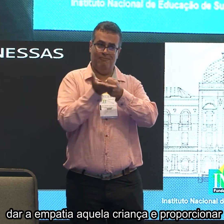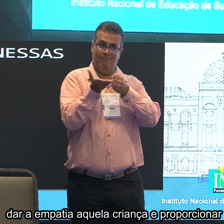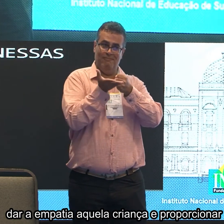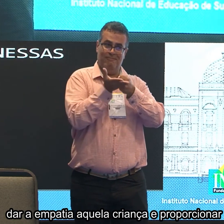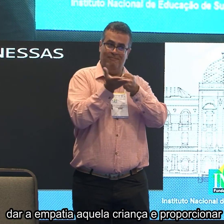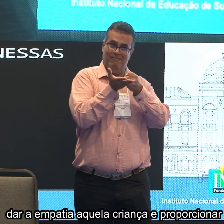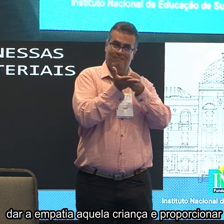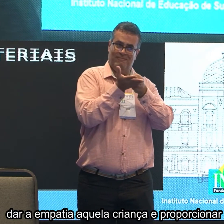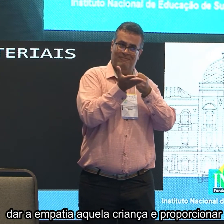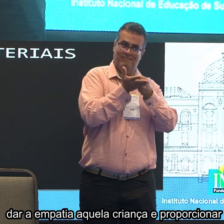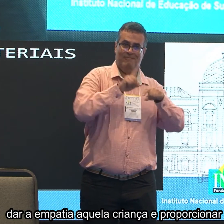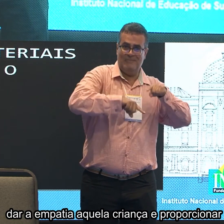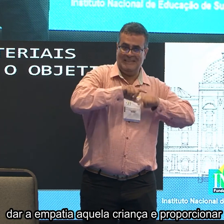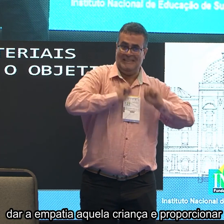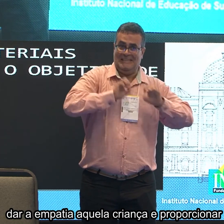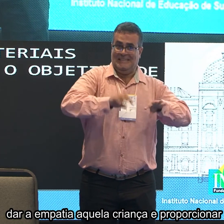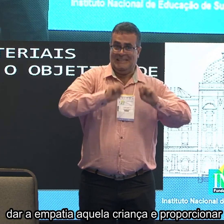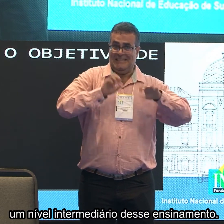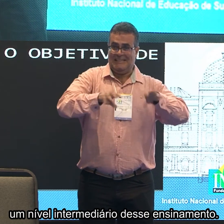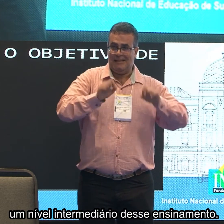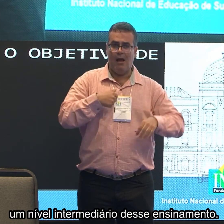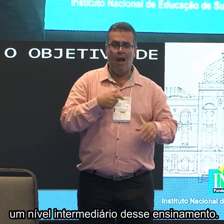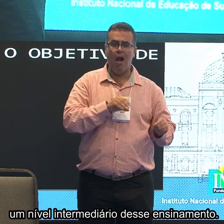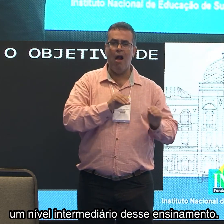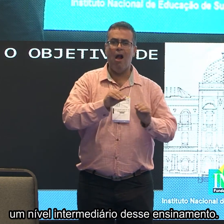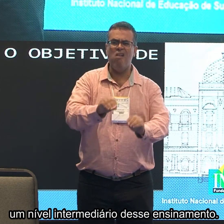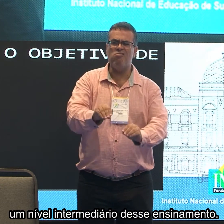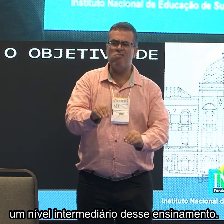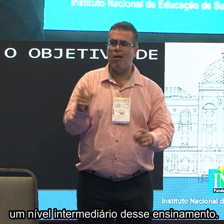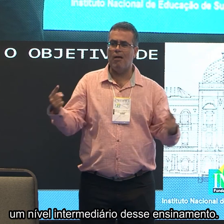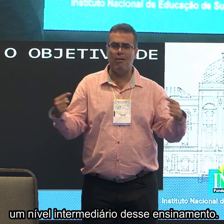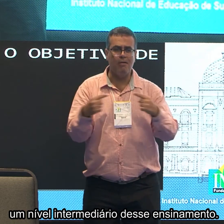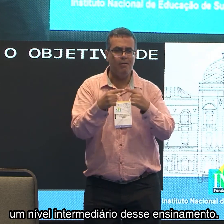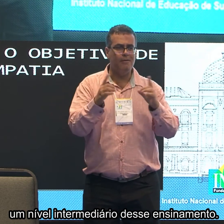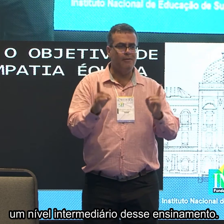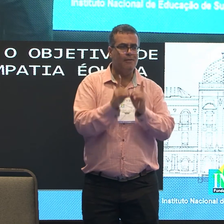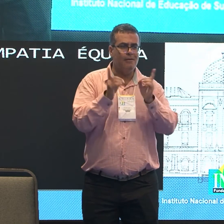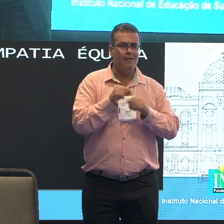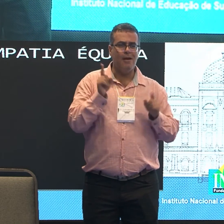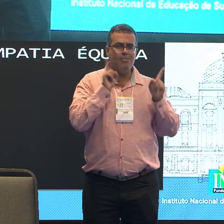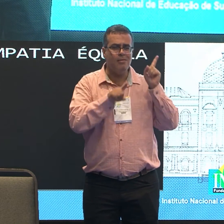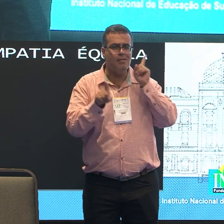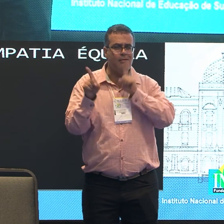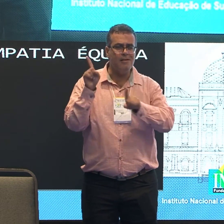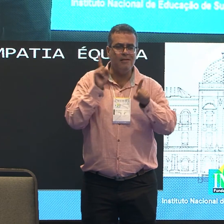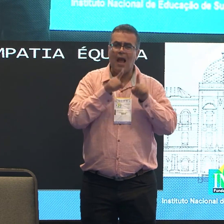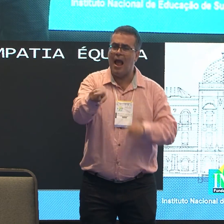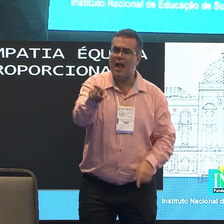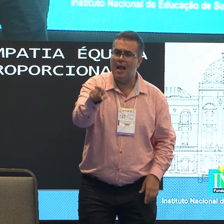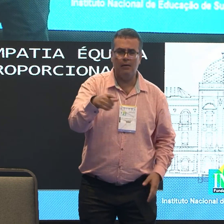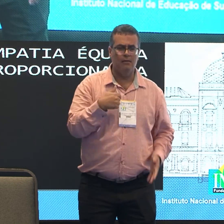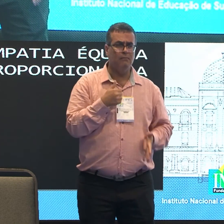empatia daquela criança e também proporcionar a ela um nível intermediário desse ensinamento. Então,